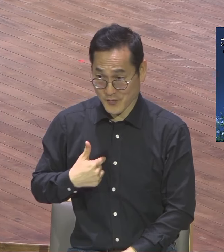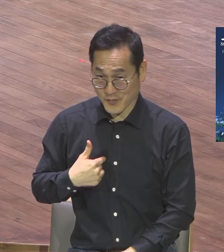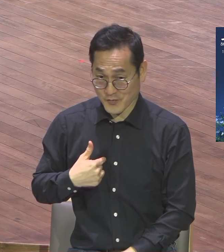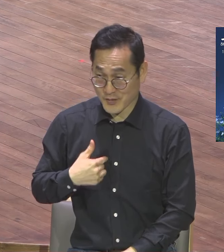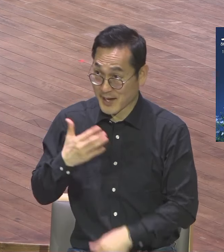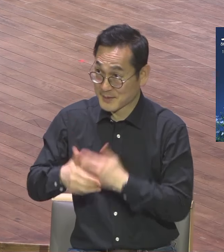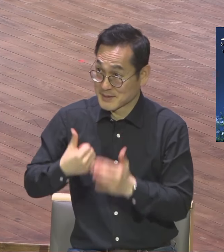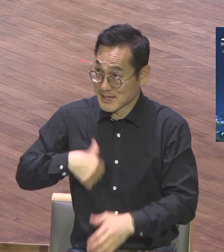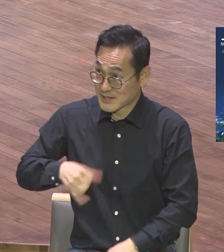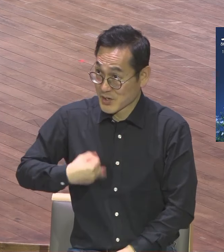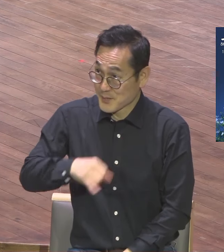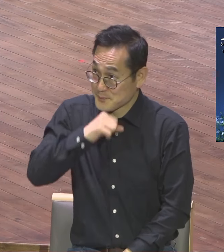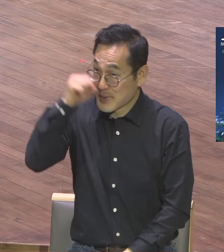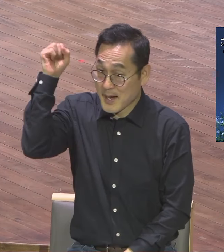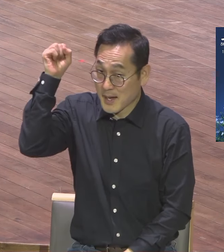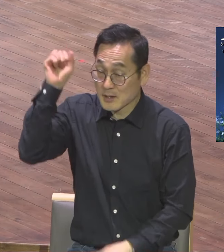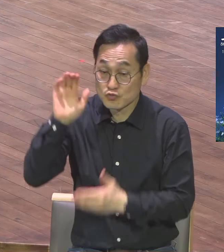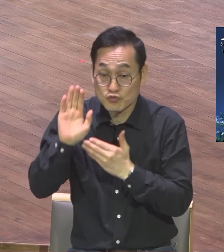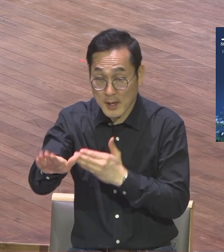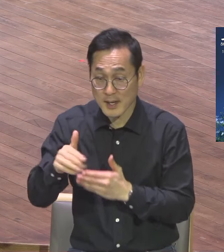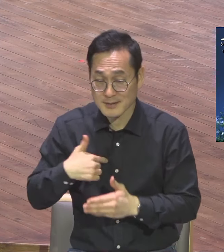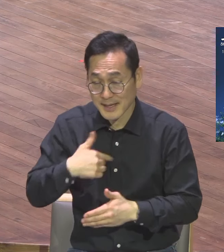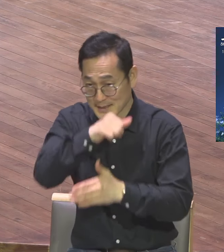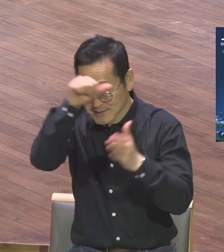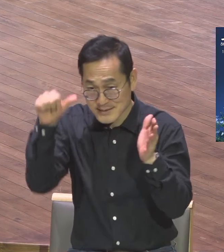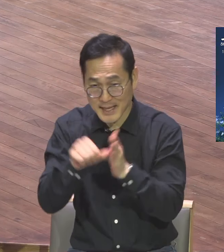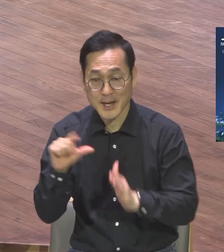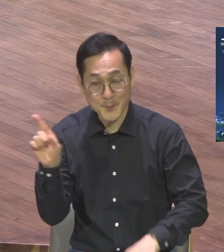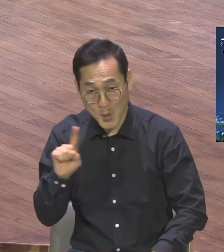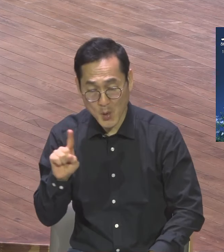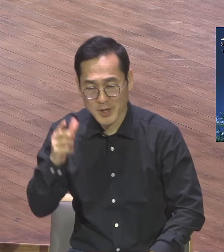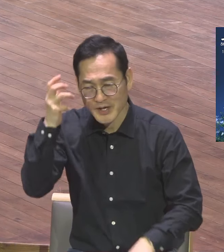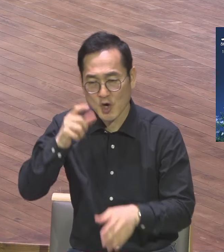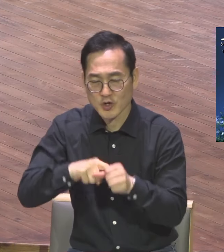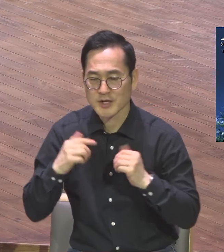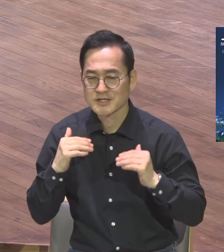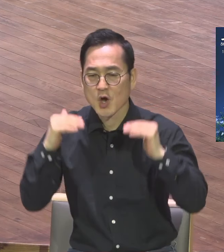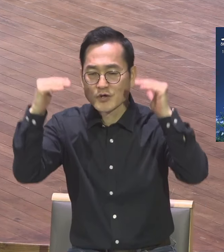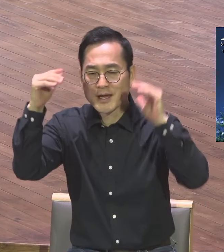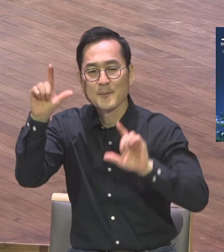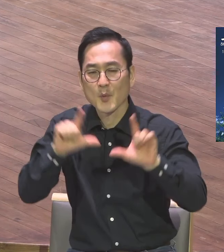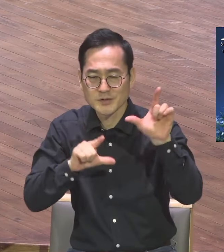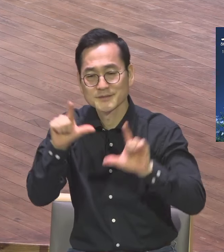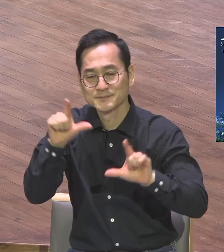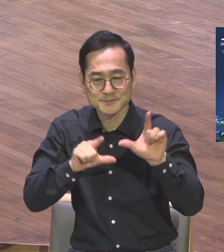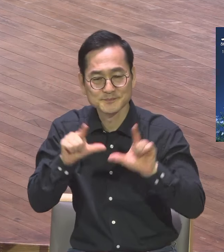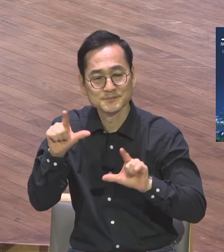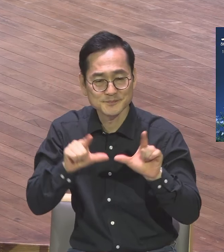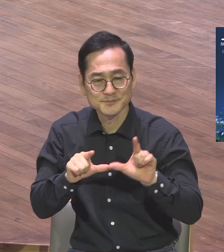이후에 어떻게 이제 살아야 되는지 영적 성장을 보여주지요. 그 핵심이